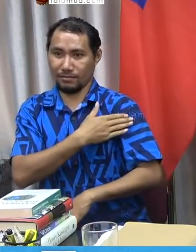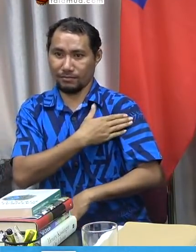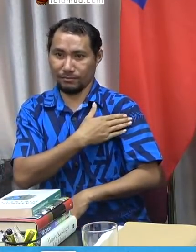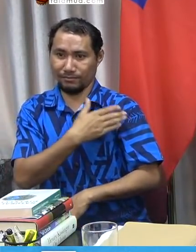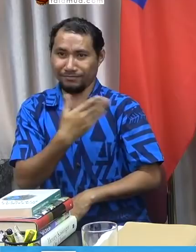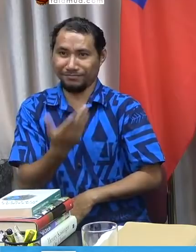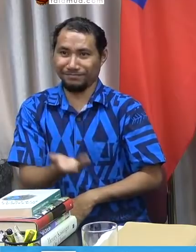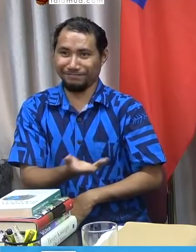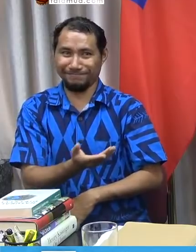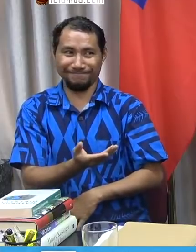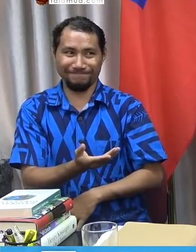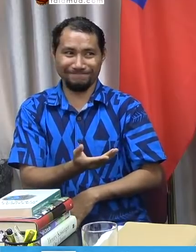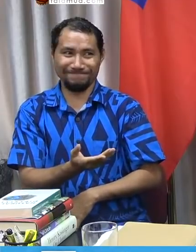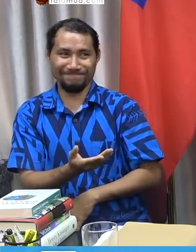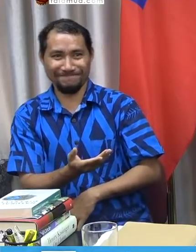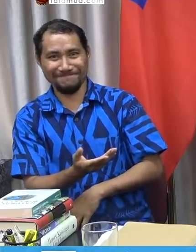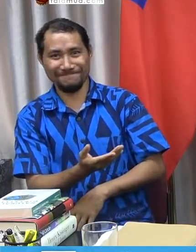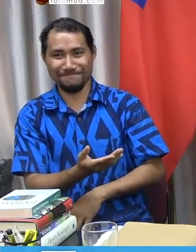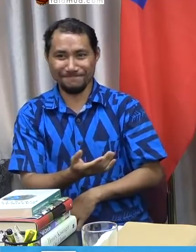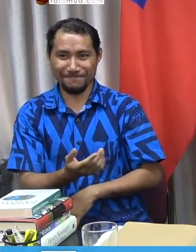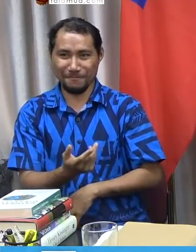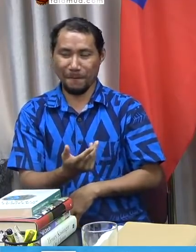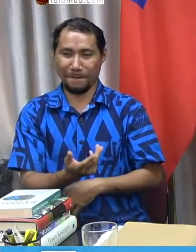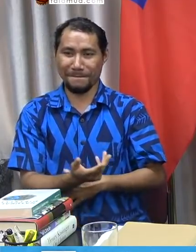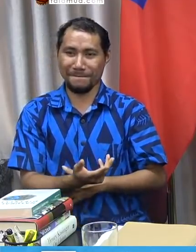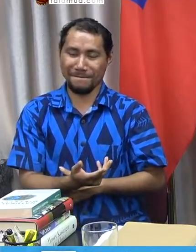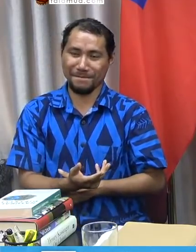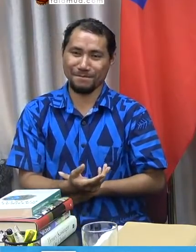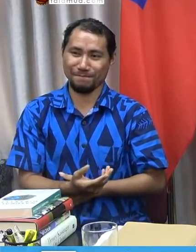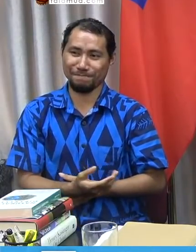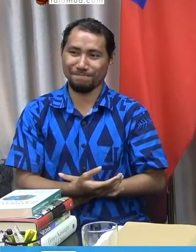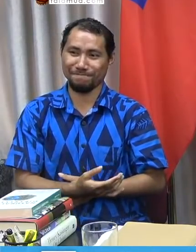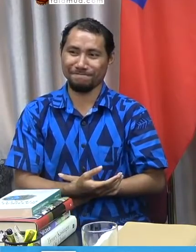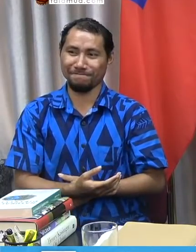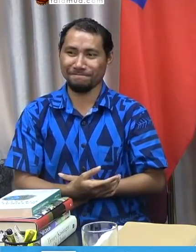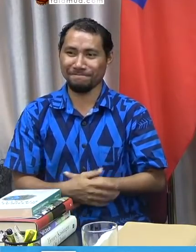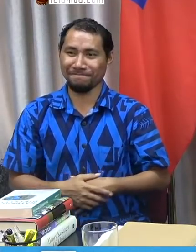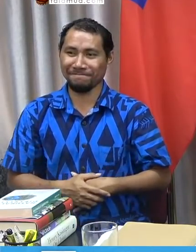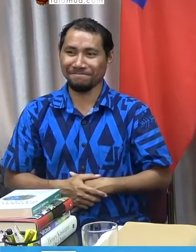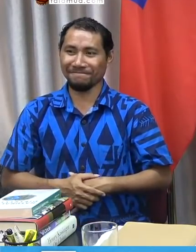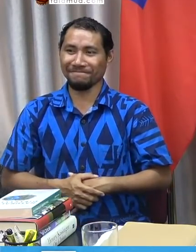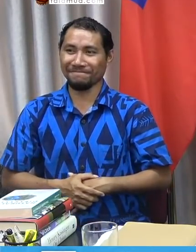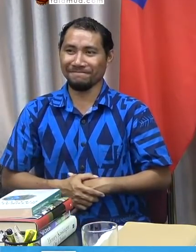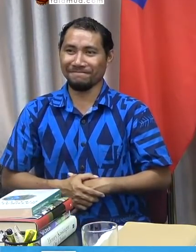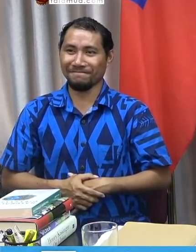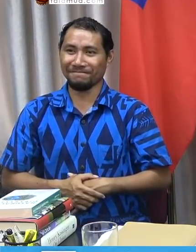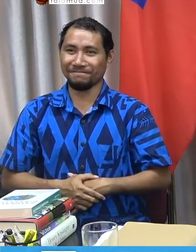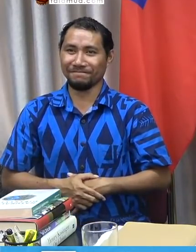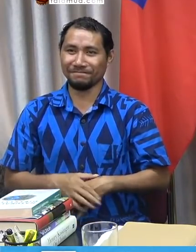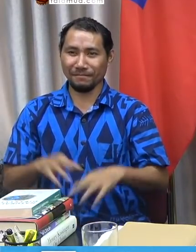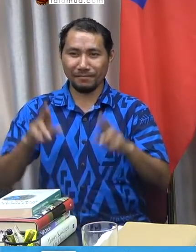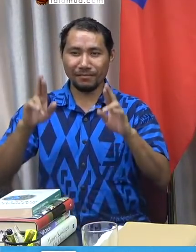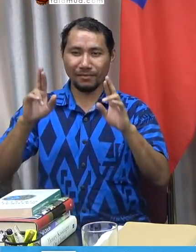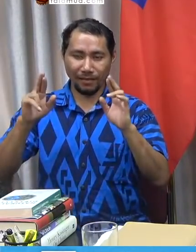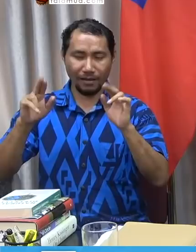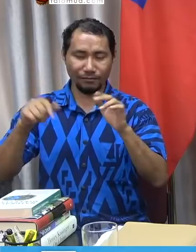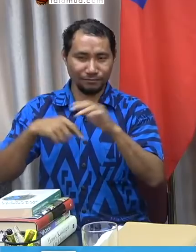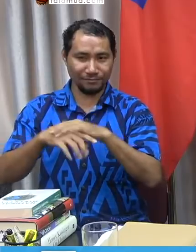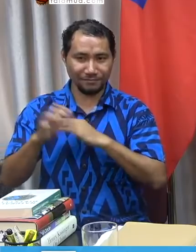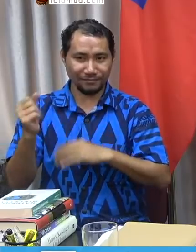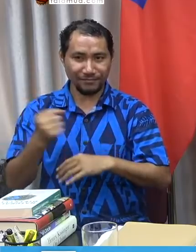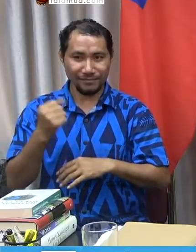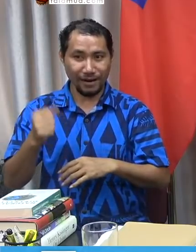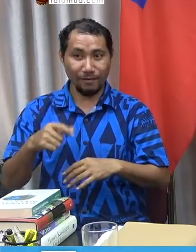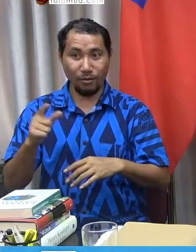Ia, e tele amea, I mean, o le whamoe moe ai o le tatou atunu o le